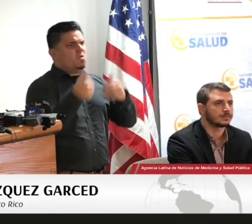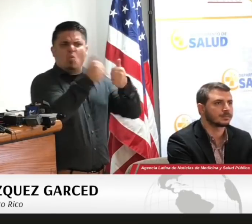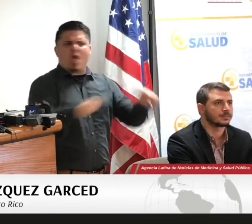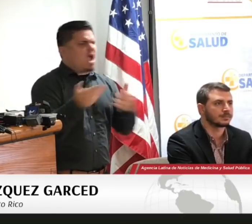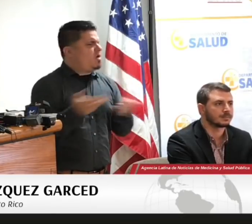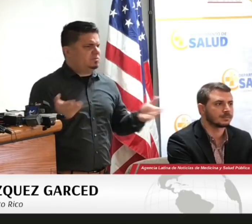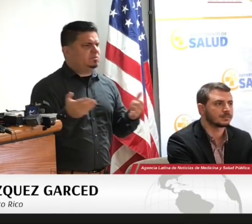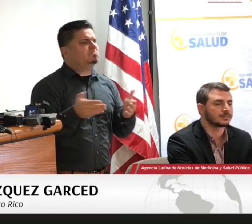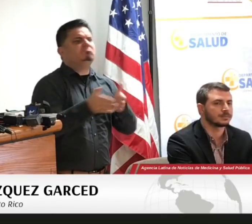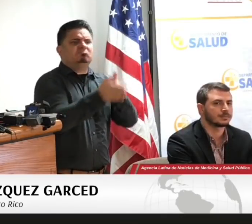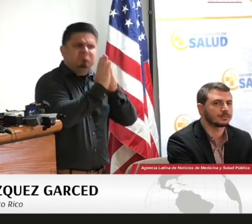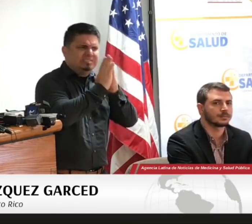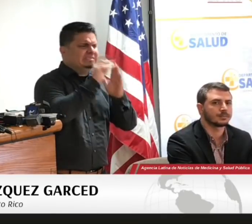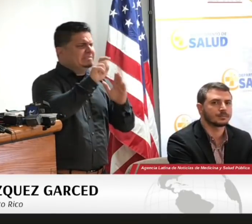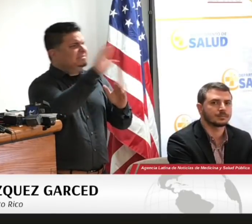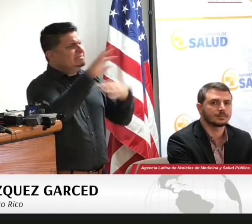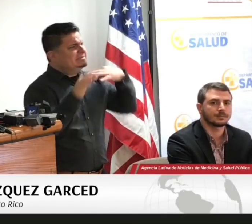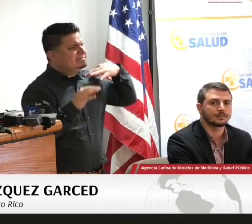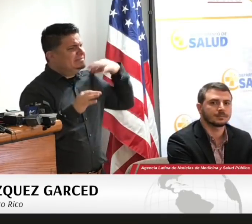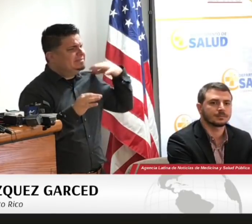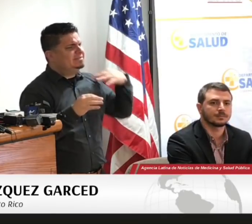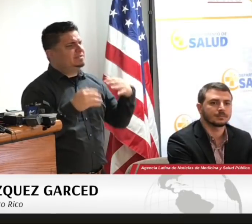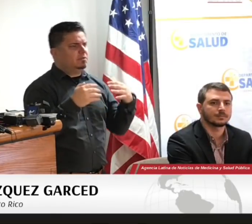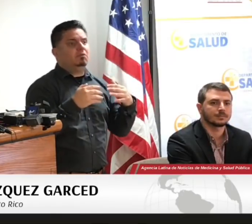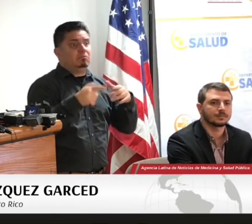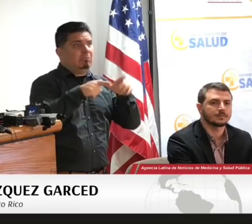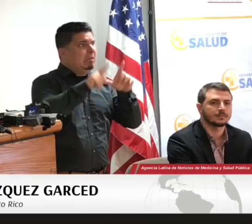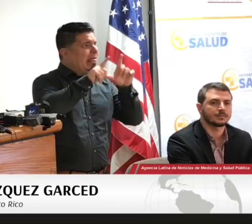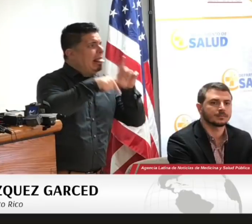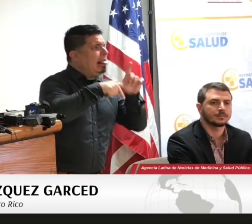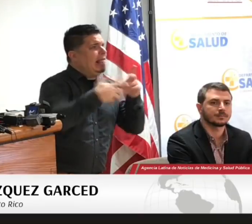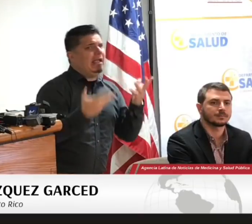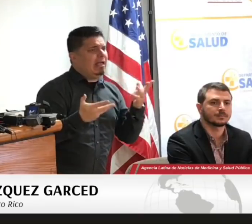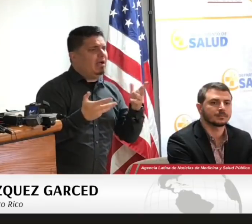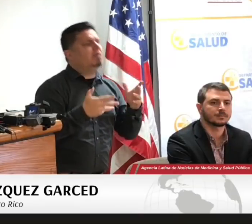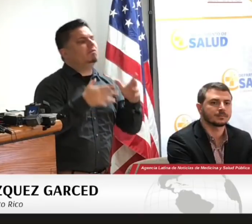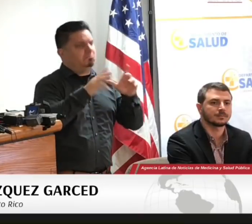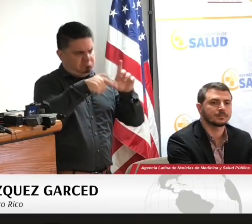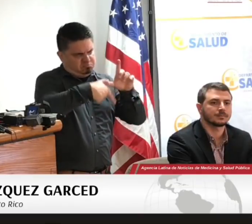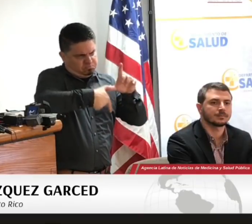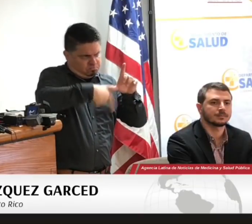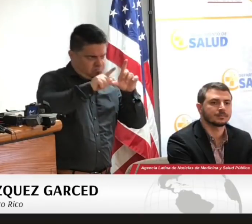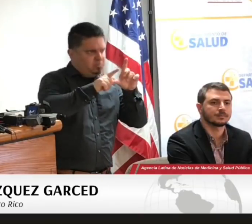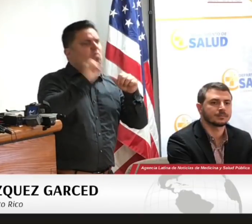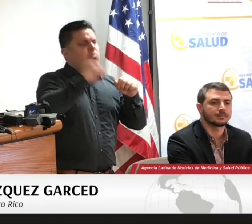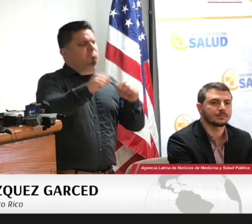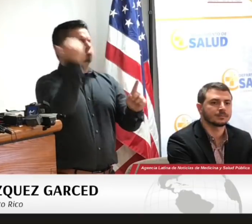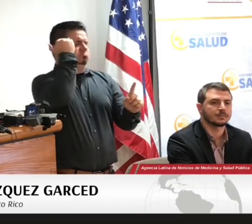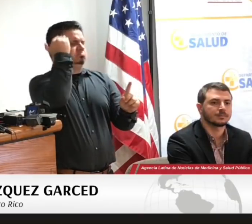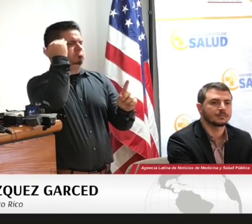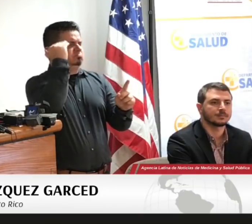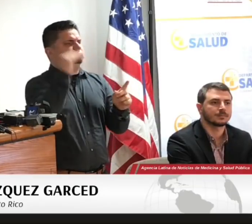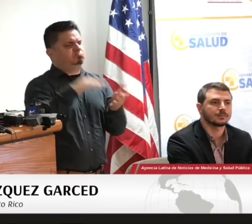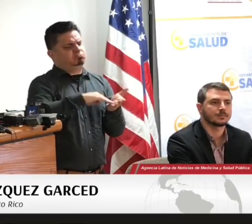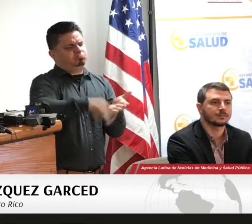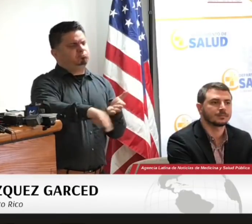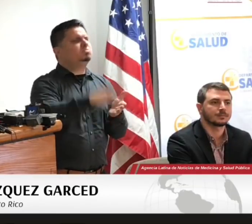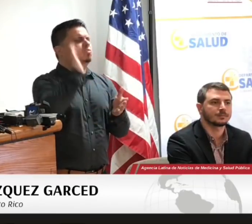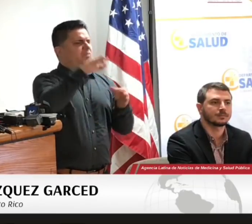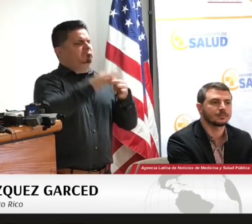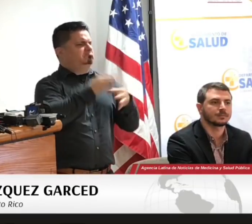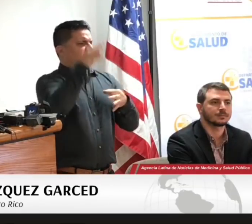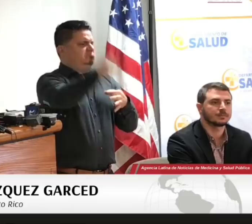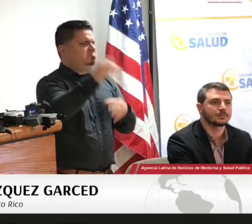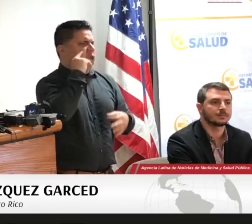haciendo que requiera renovarse, sepan que van a estar extendidos esos términos hasta el 30 de